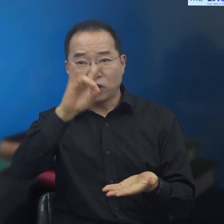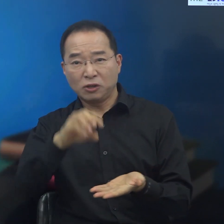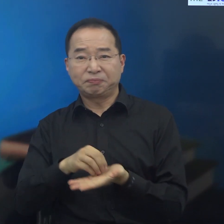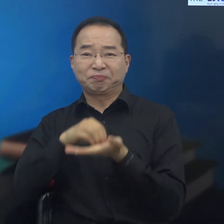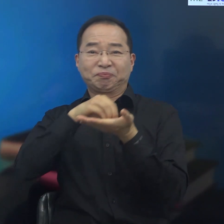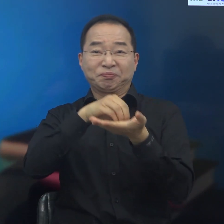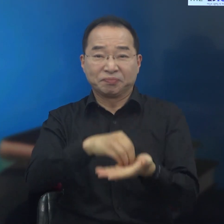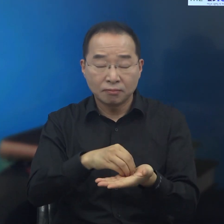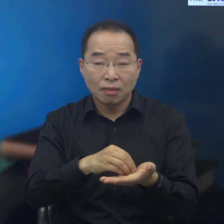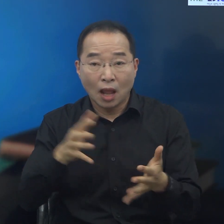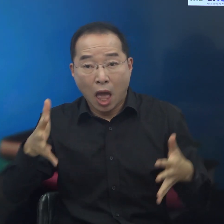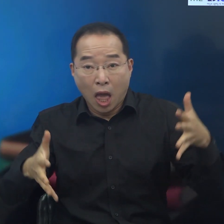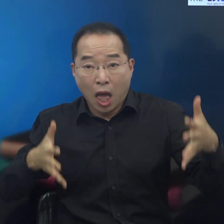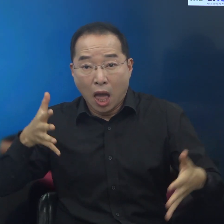처음